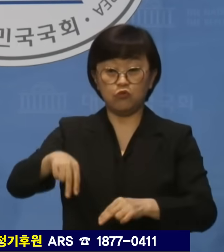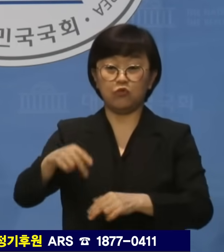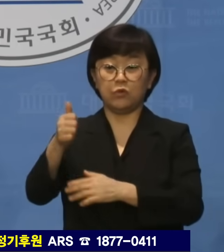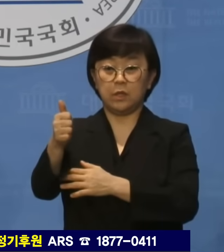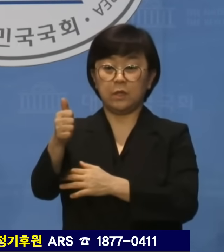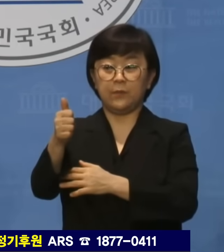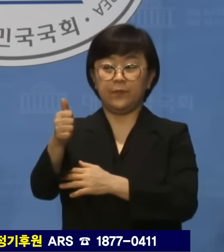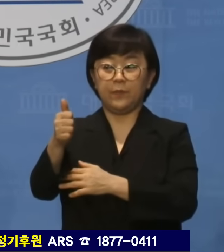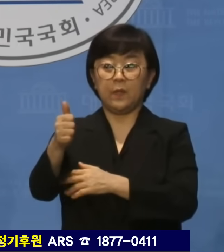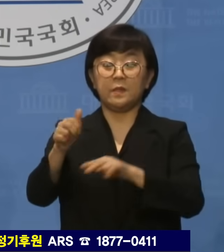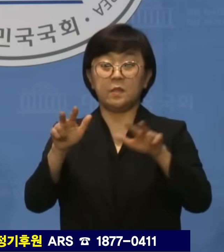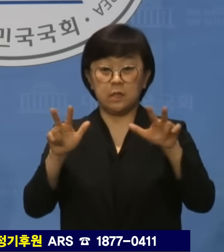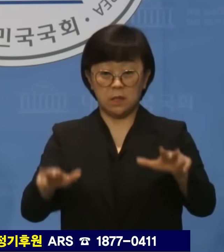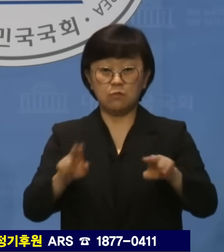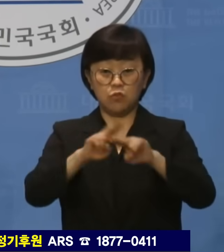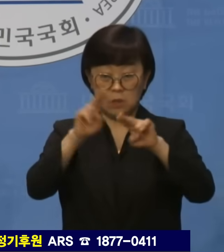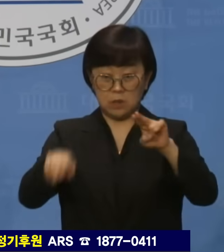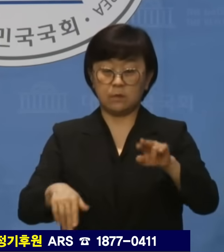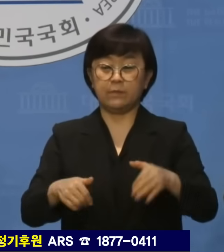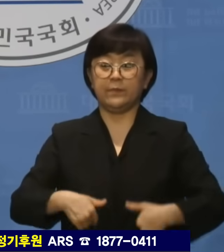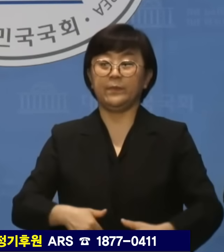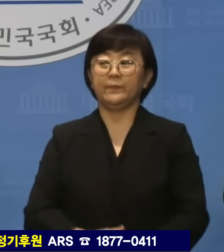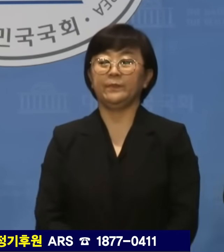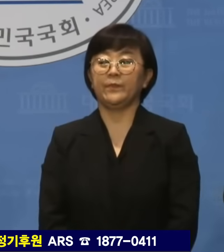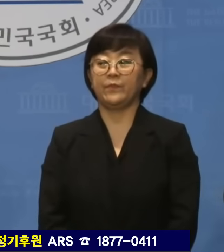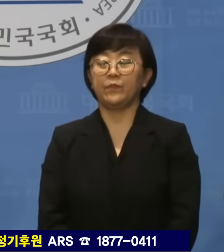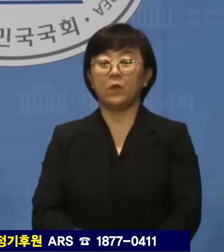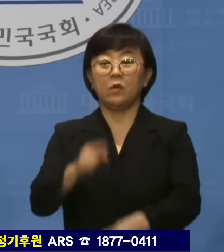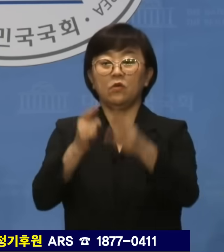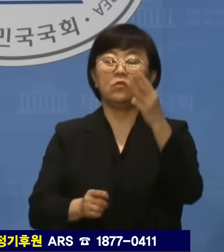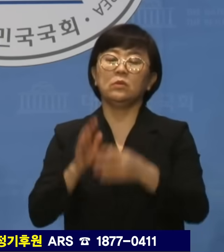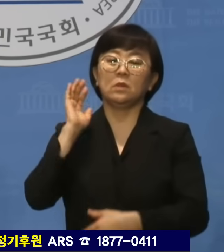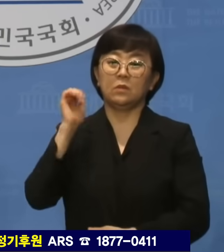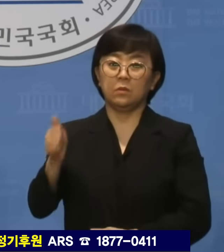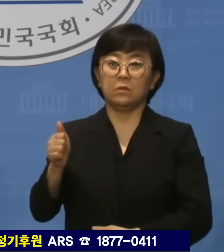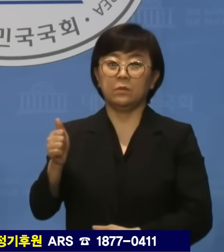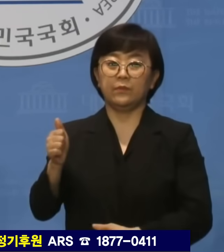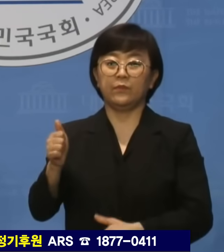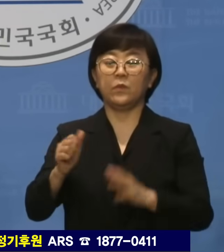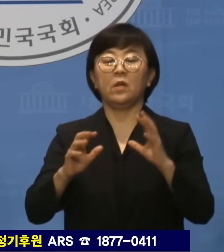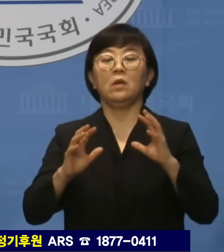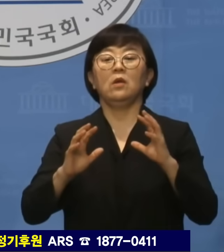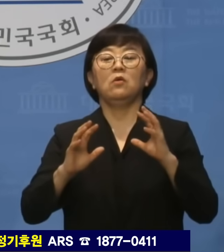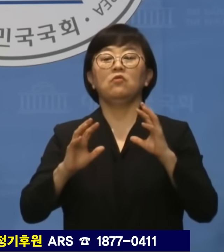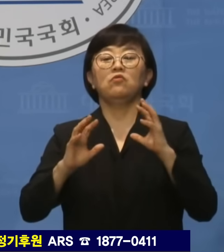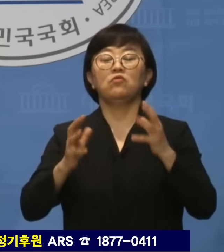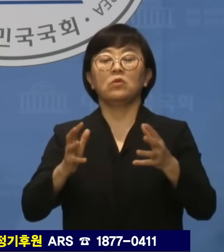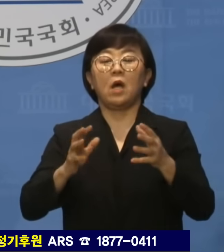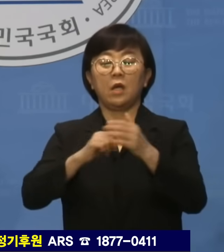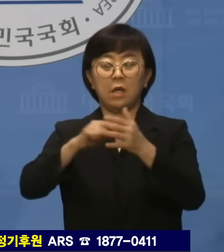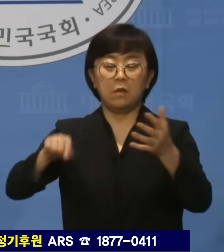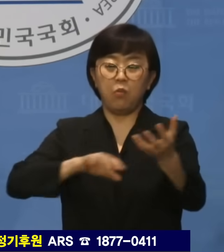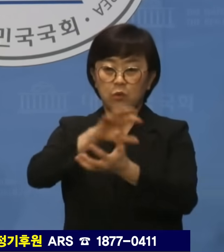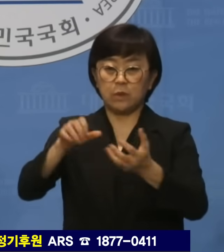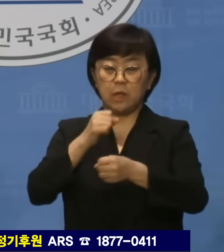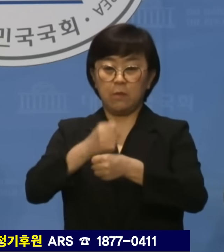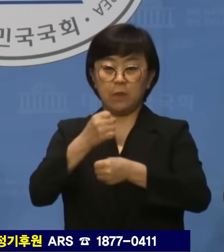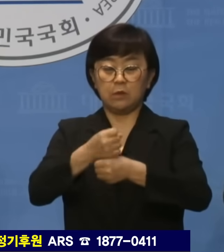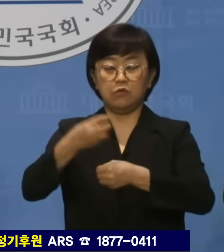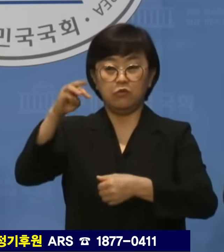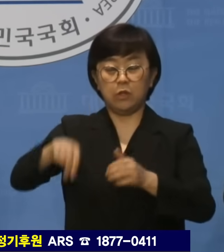위원장은 당장 물러나야 합니다. 윤석열 대통령은 국기를 물란케 한 유일임 위원장을